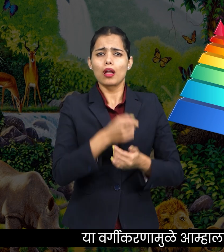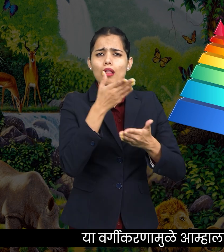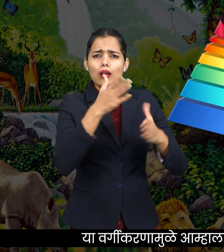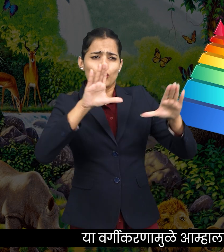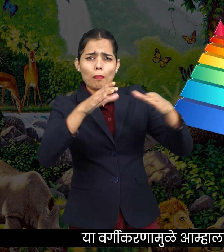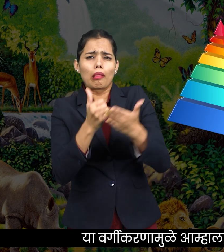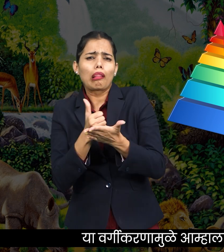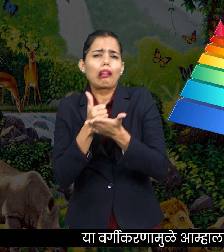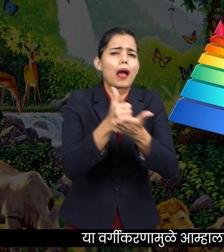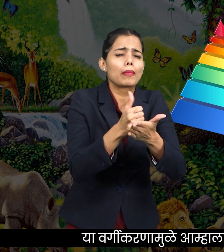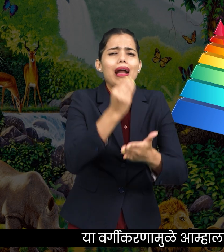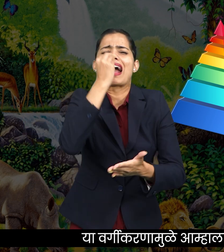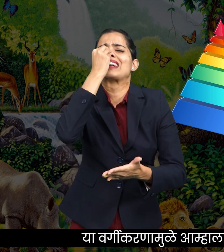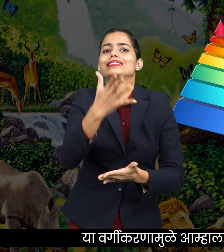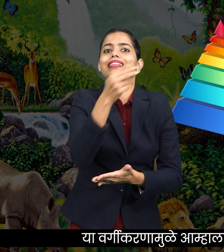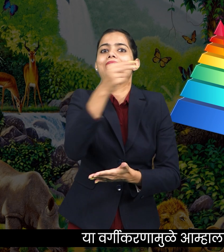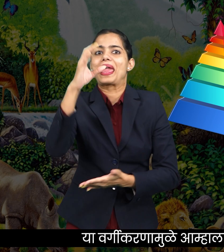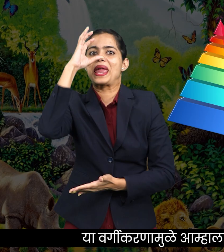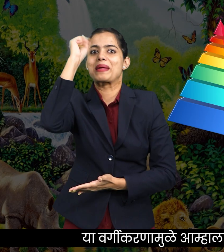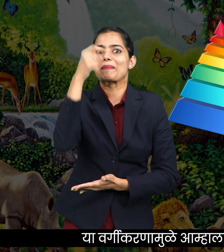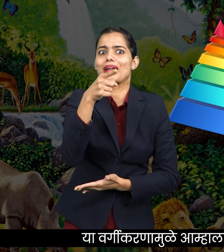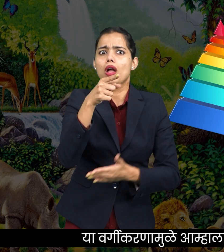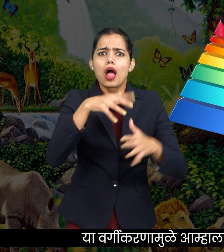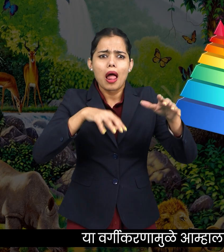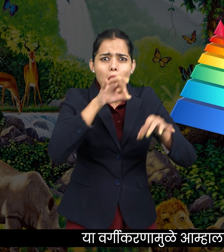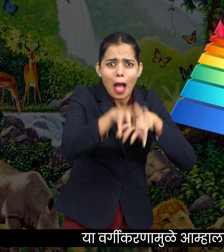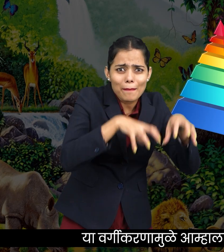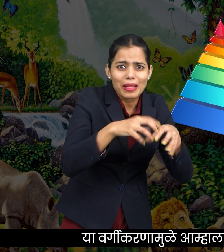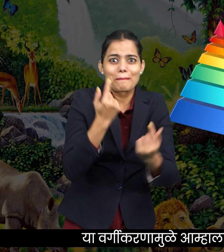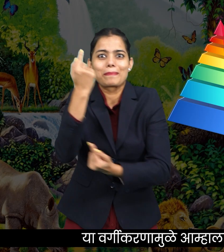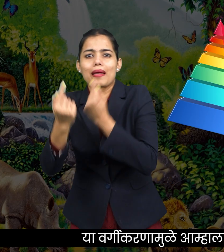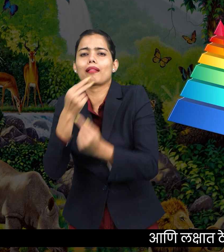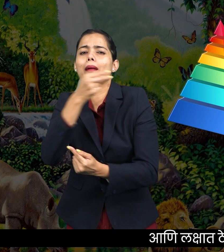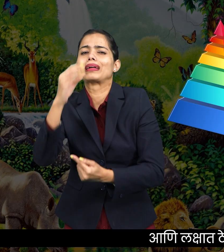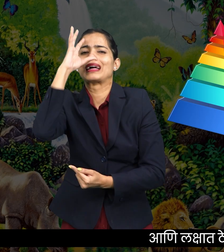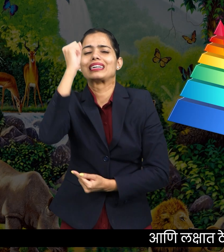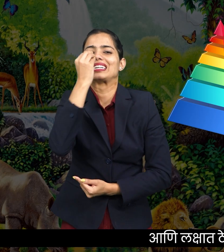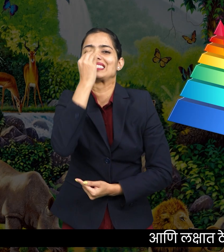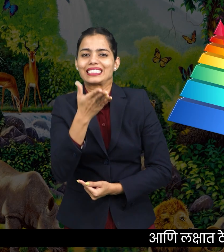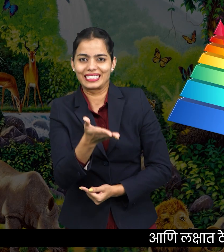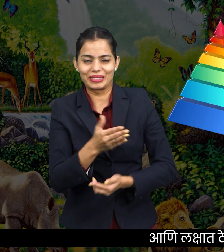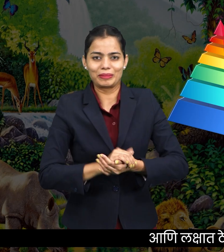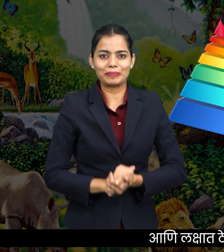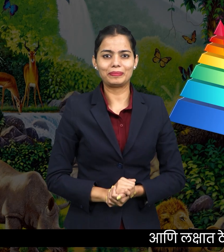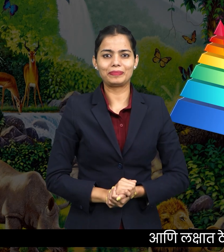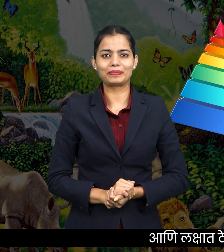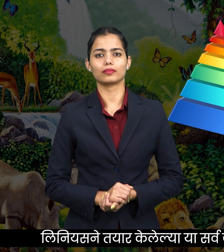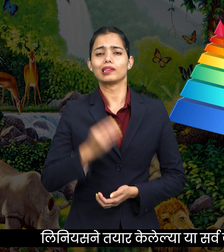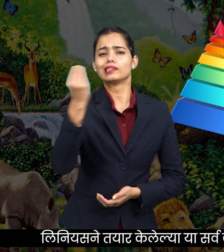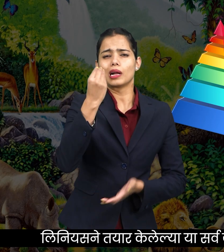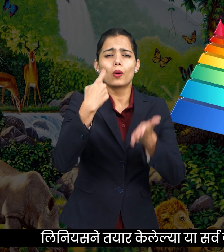या वर्गीकरणांमुळे आम्हाला जीवांची नावे सहजपणे आठवण ठेवण्यास आणि लक्षात ठेवण्यास मदत